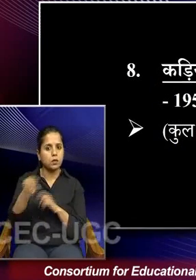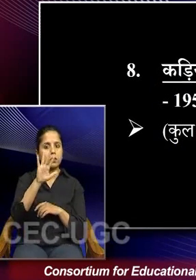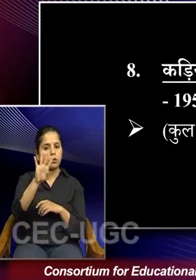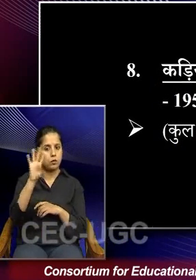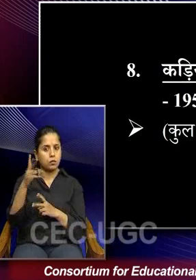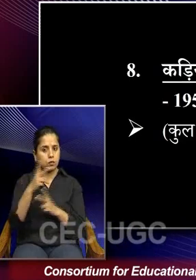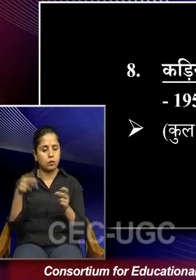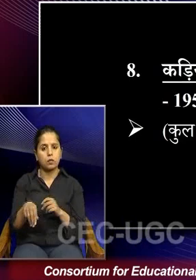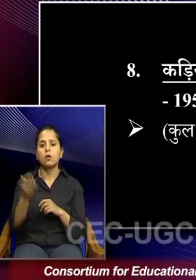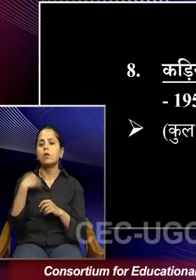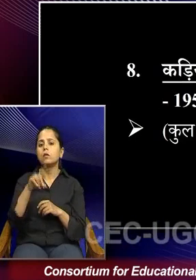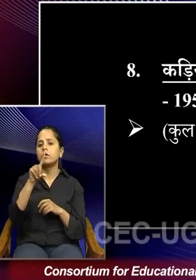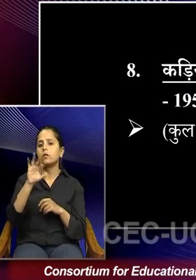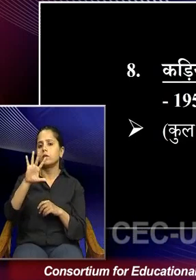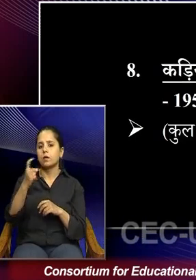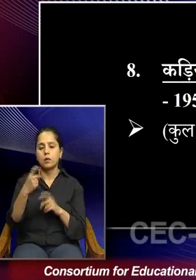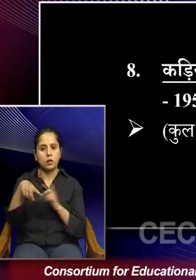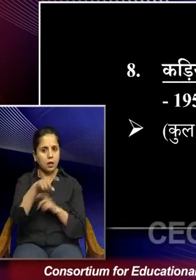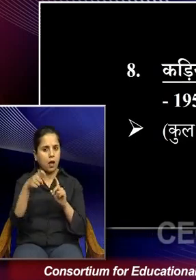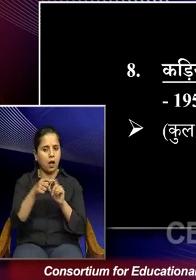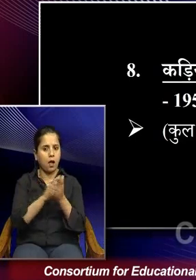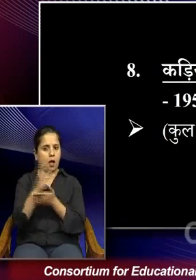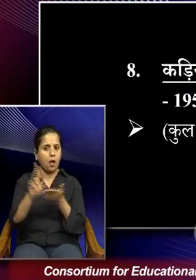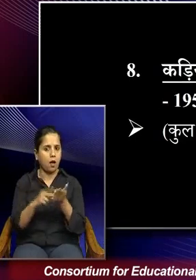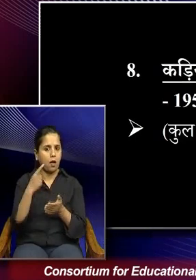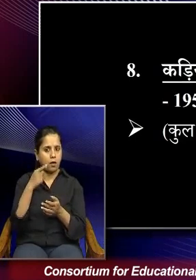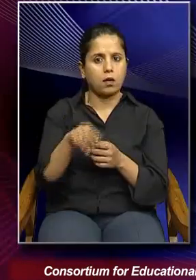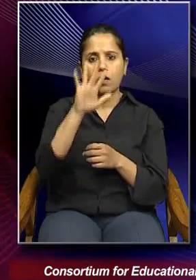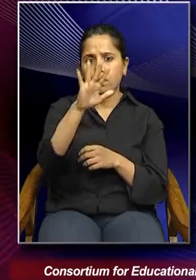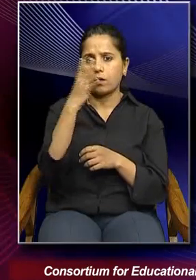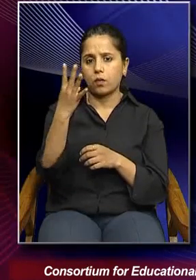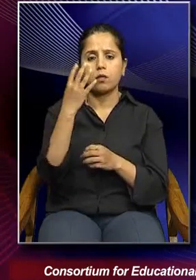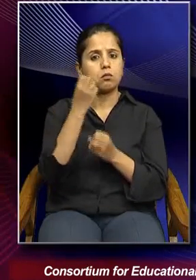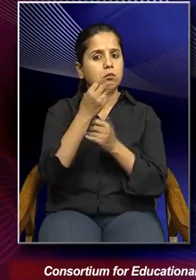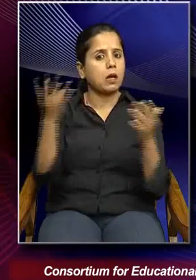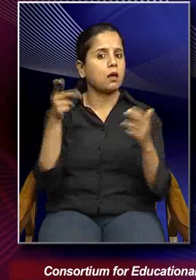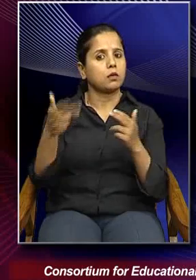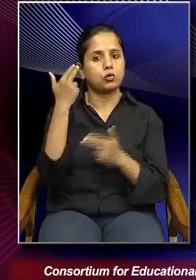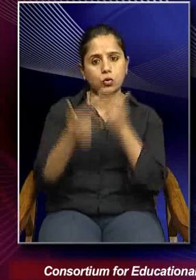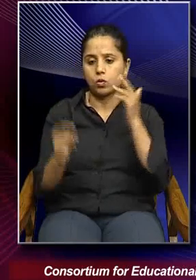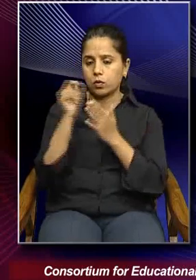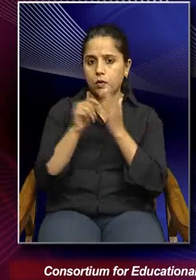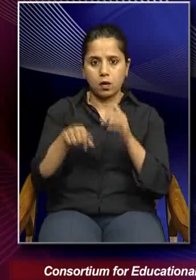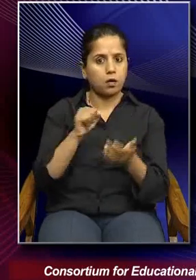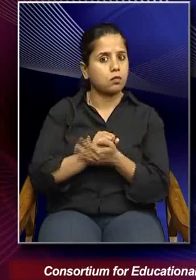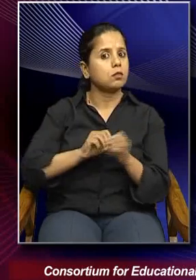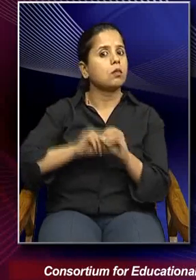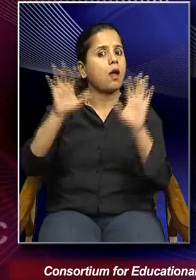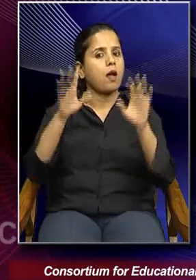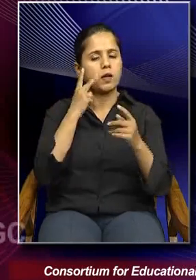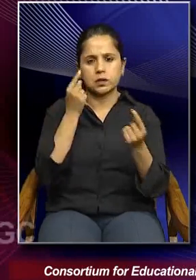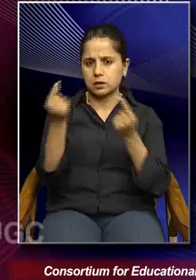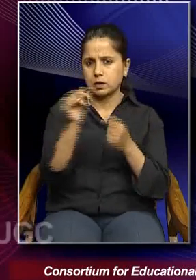कहानी 1957 में इस तरह कल 94 कहानी अगेन लिखी जो प्रकाशित है मिलती हैं